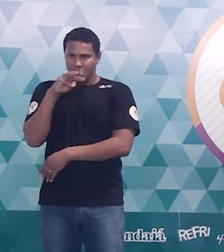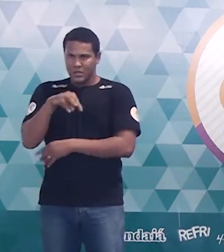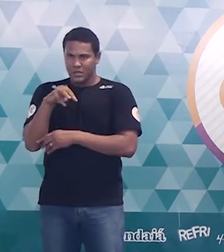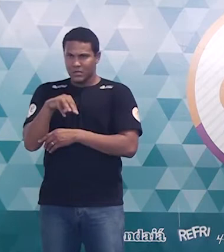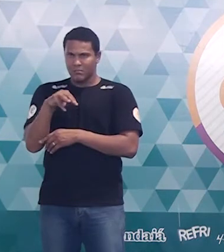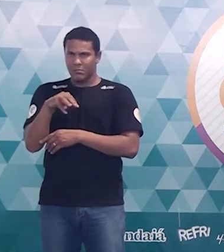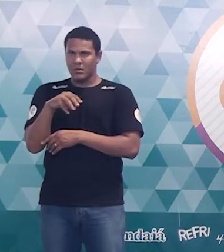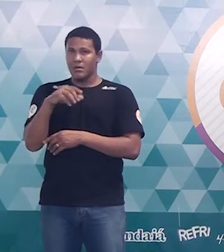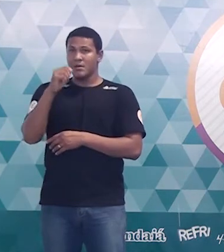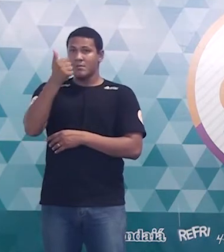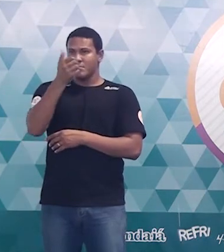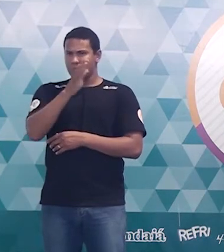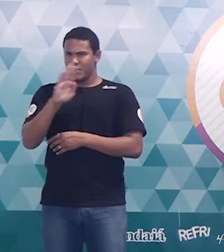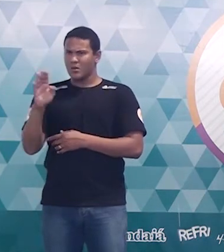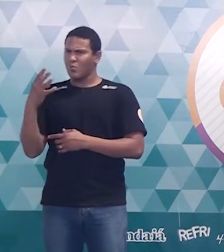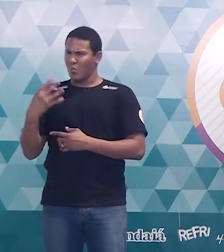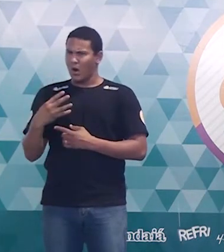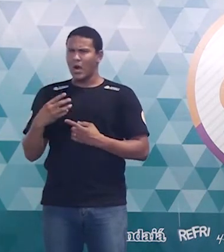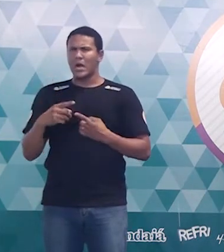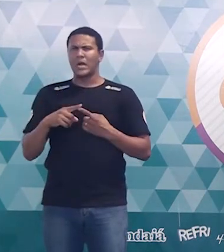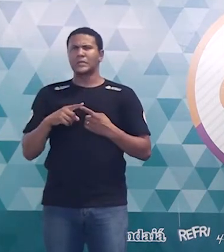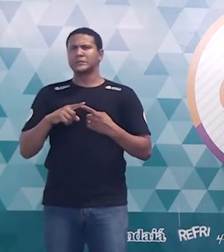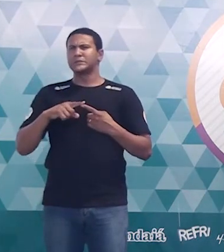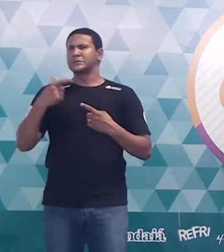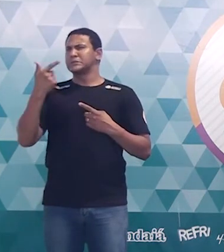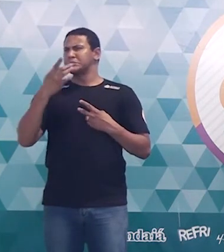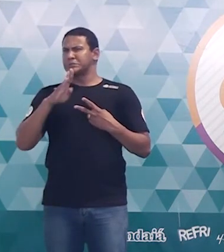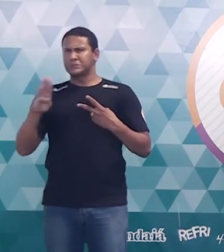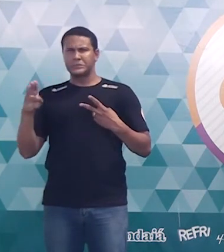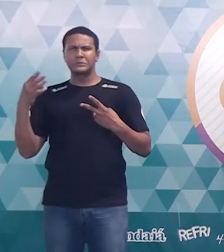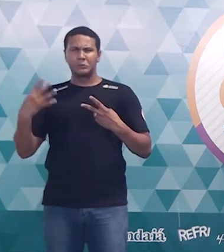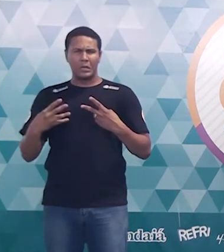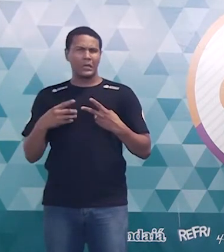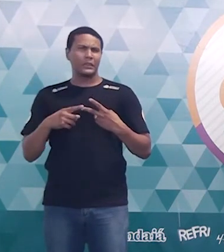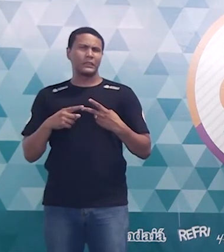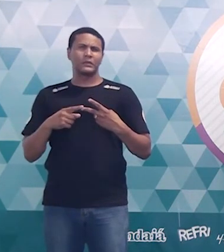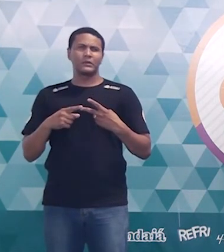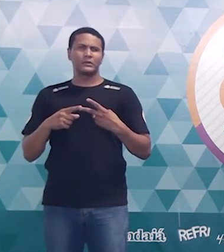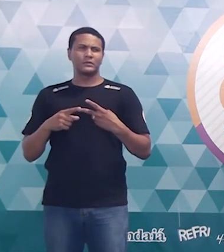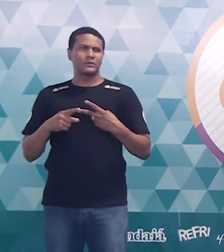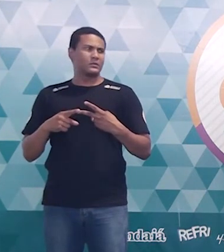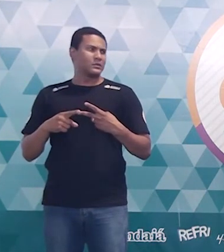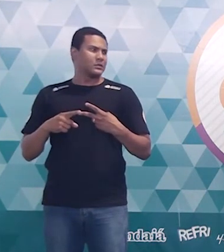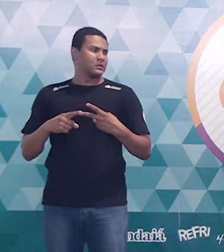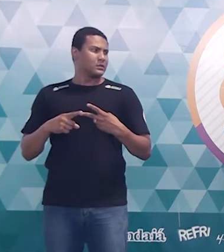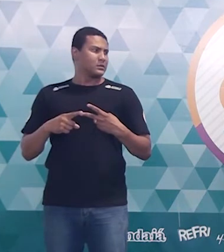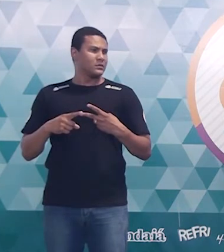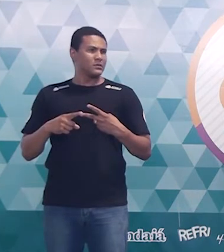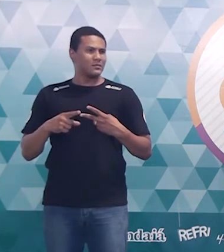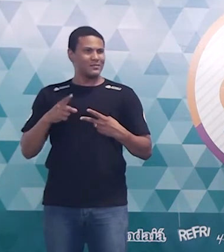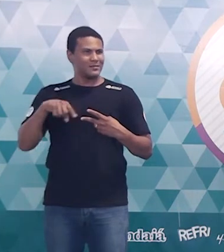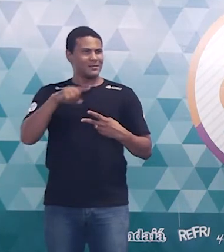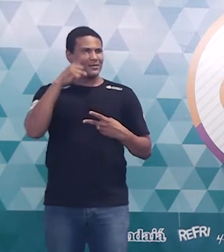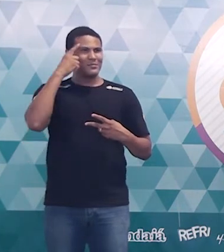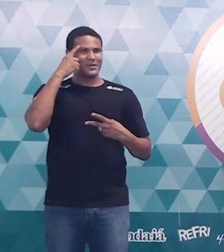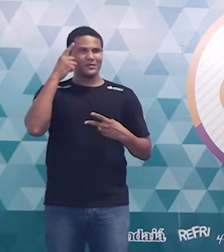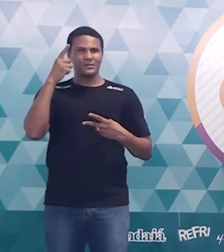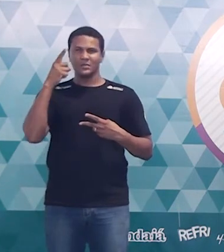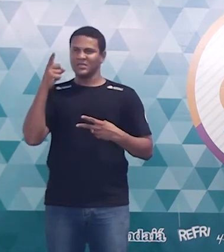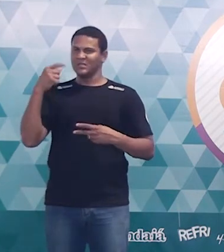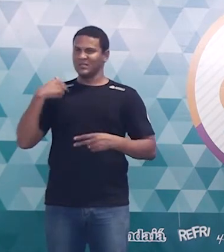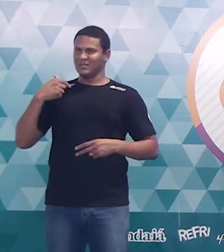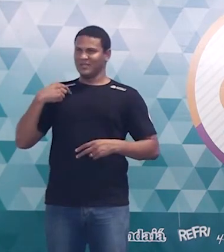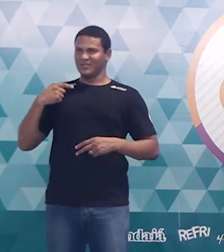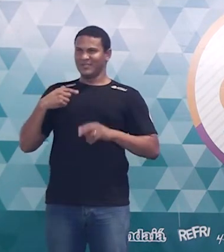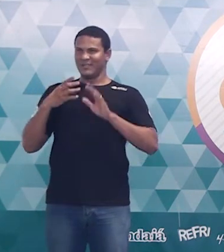primeiro bimestre média 4, segundo bimestre média 4. Alguém está pensando, o senhor me representa,